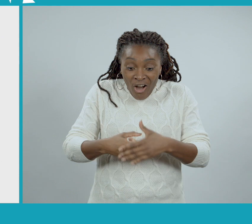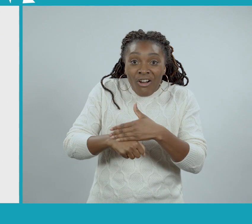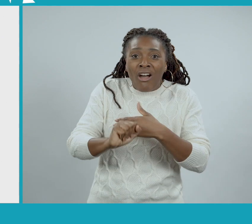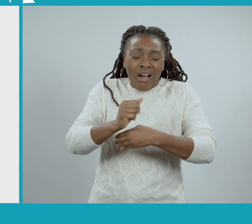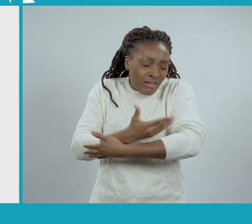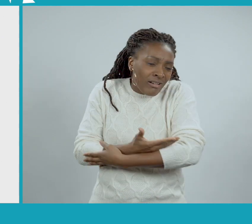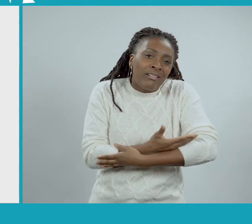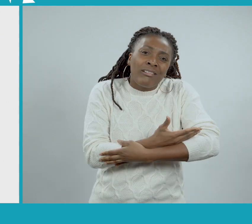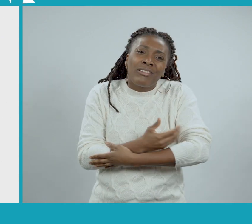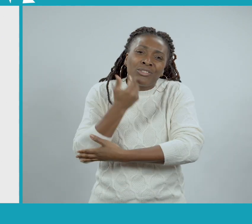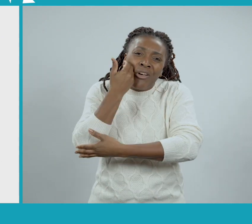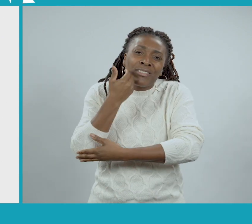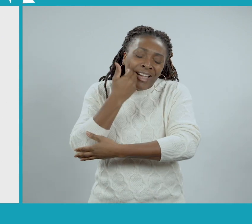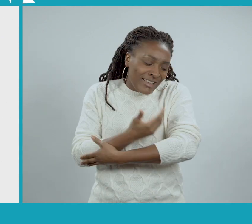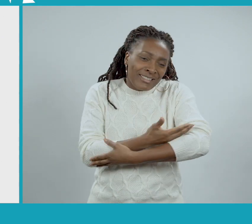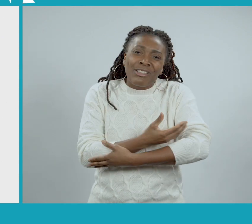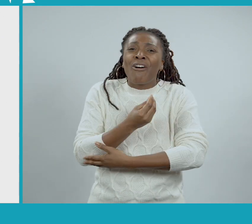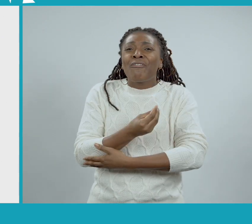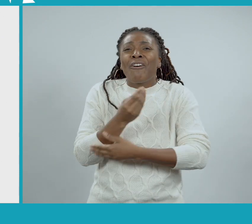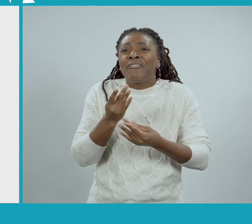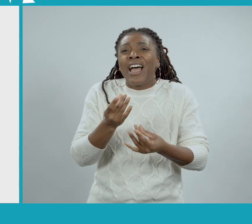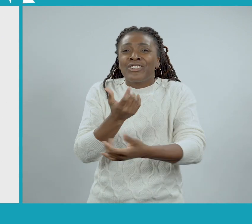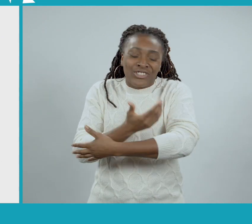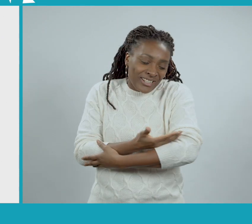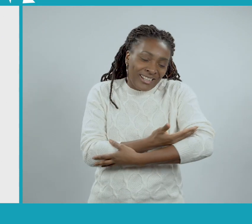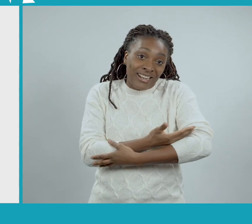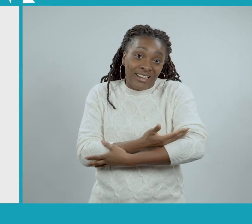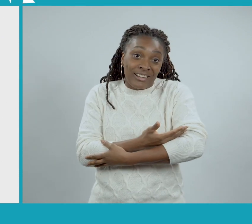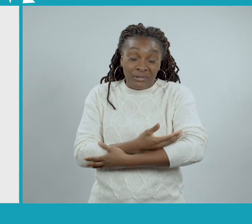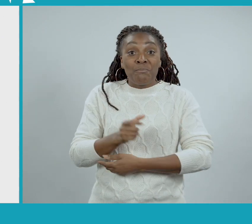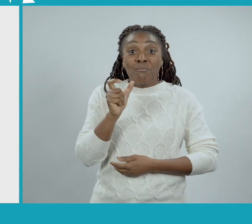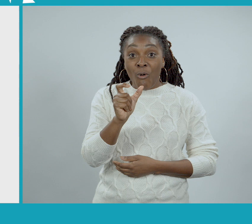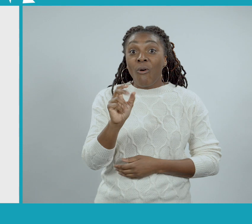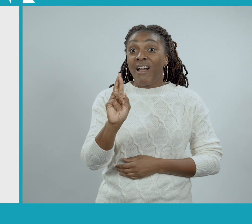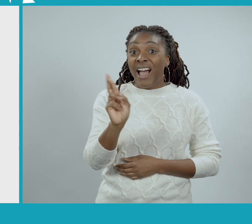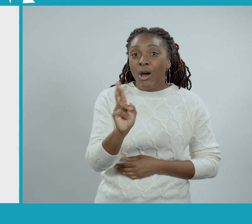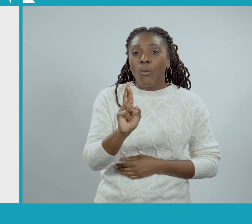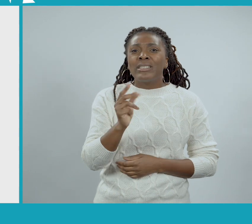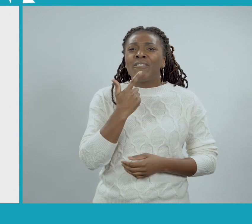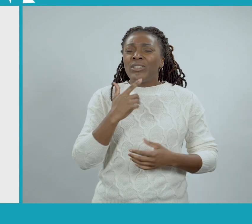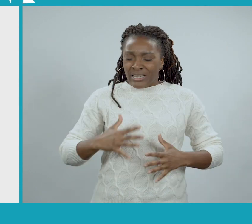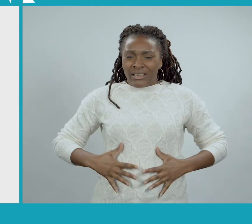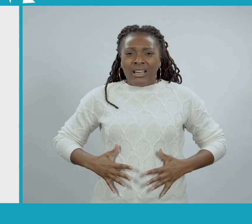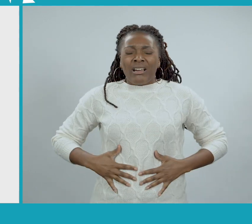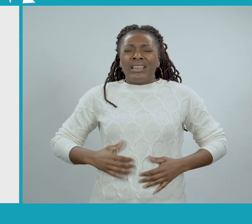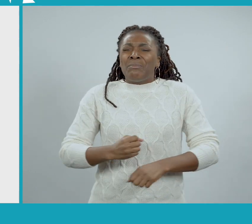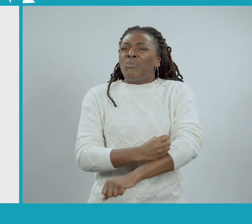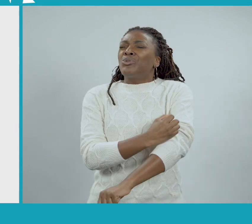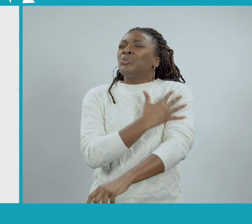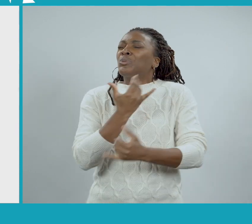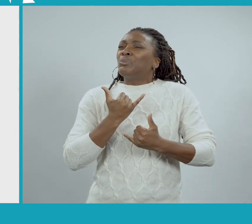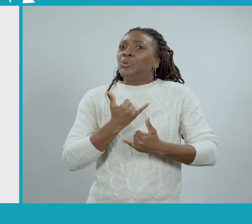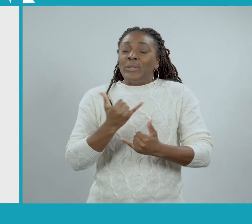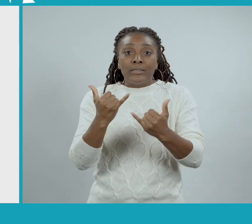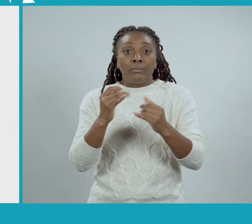mère pour son enfant fragile. Ainsi, rachum est un mot qui dépeint une intense